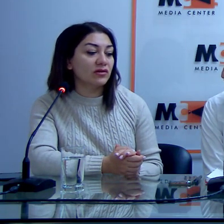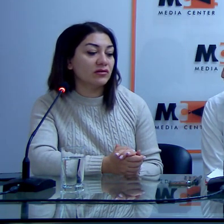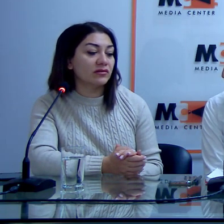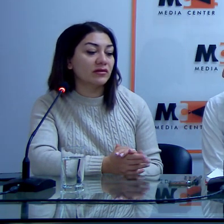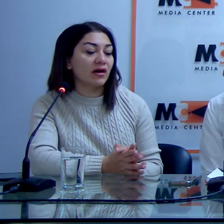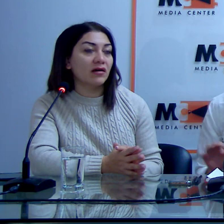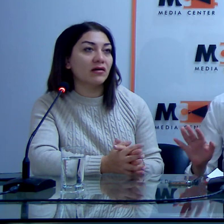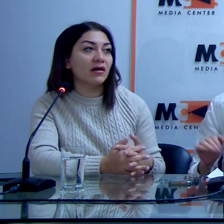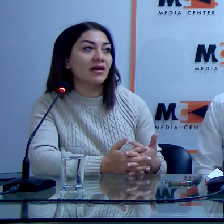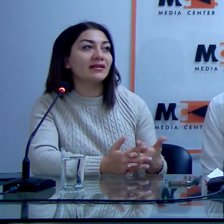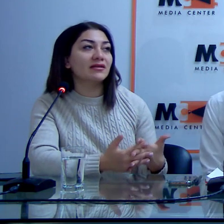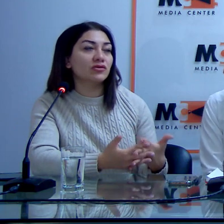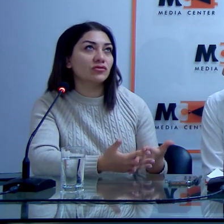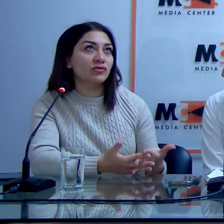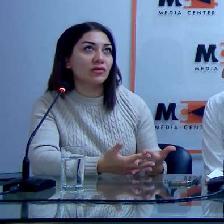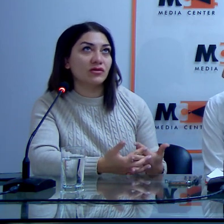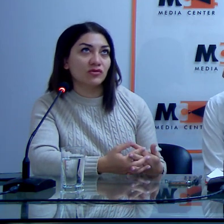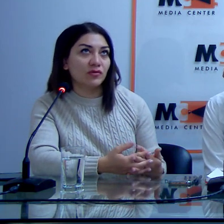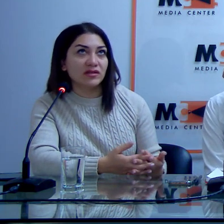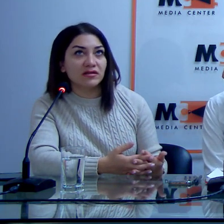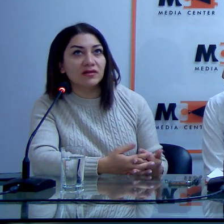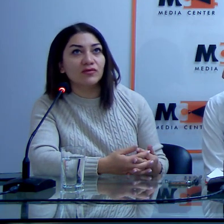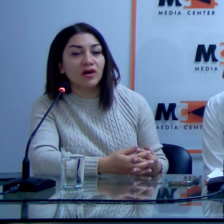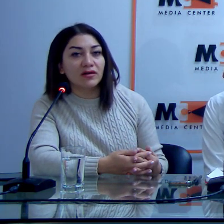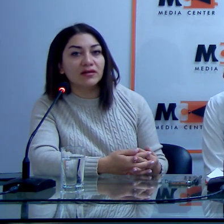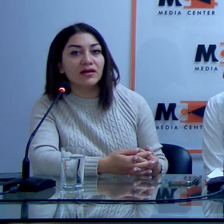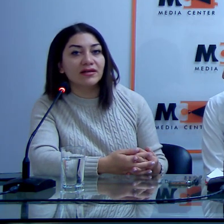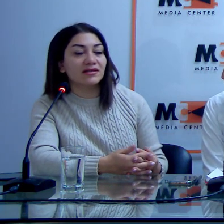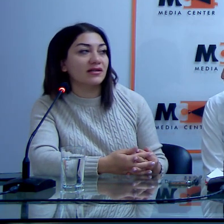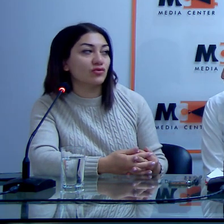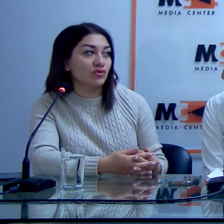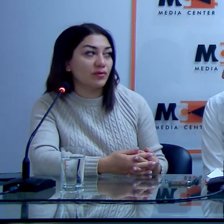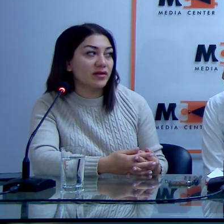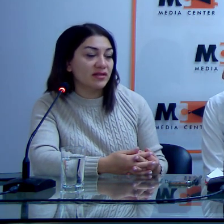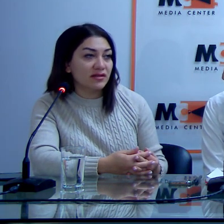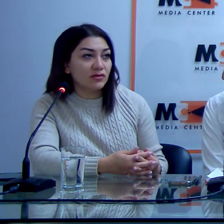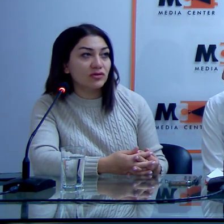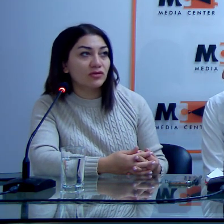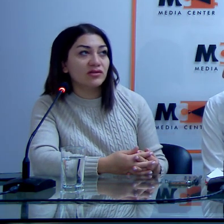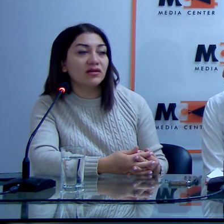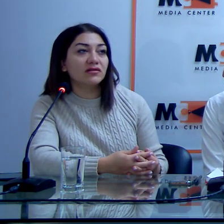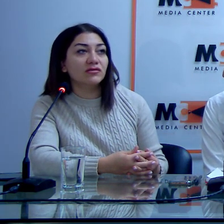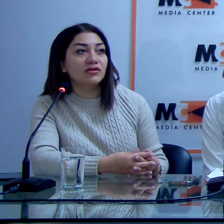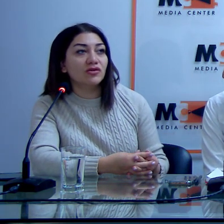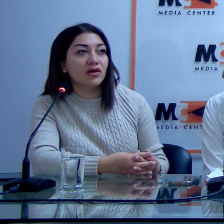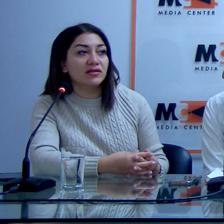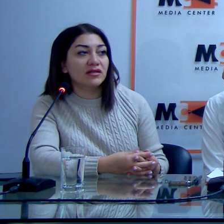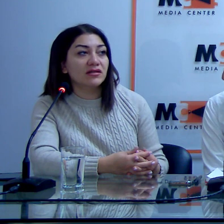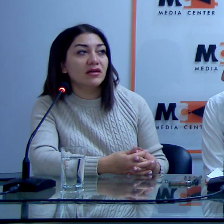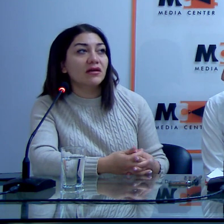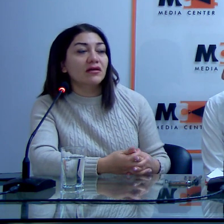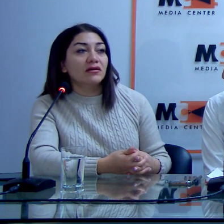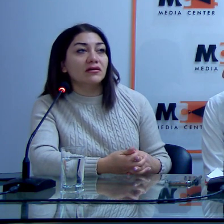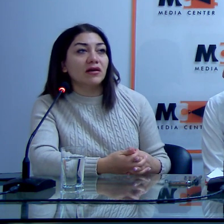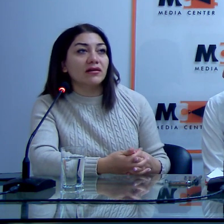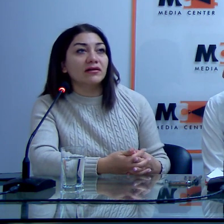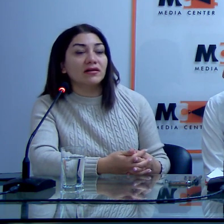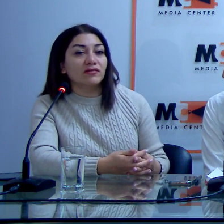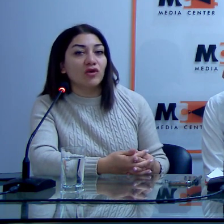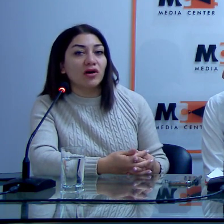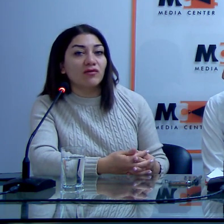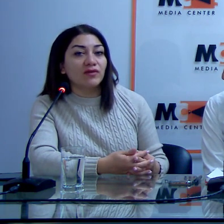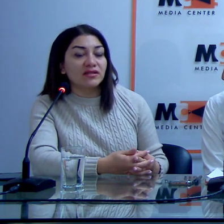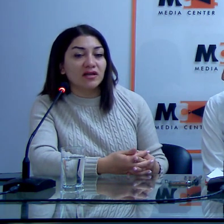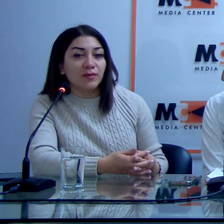իրավունքը, հետազոտության արդյունքում հասկացանք, որ կարիք կա իրազեկությունը բարձրացնելու լսողության խնդիր ունեցող անձանց կարիք